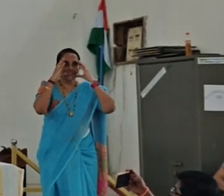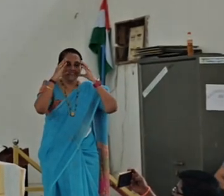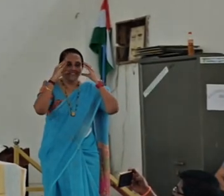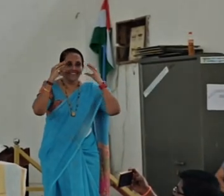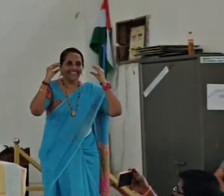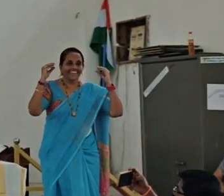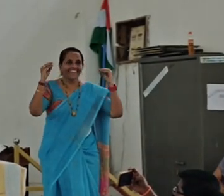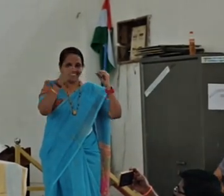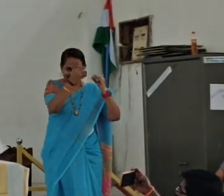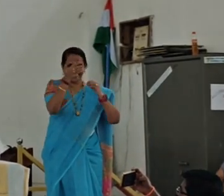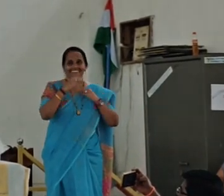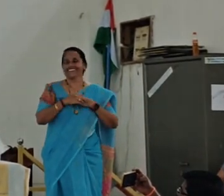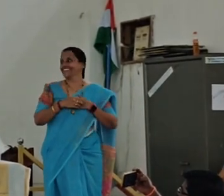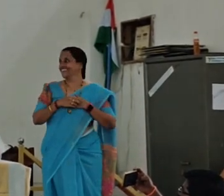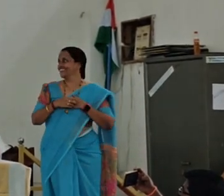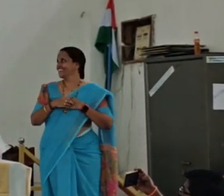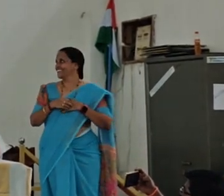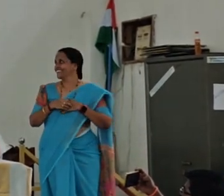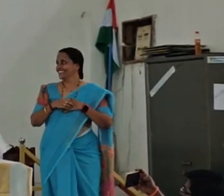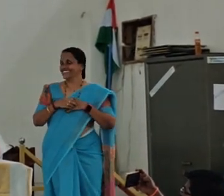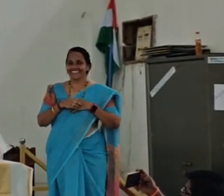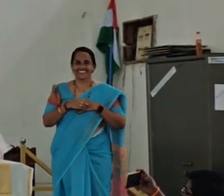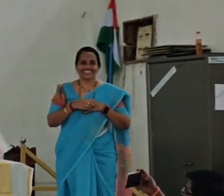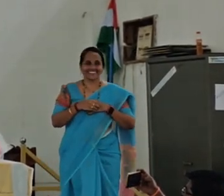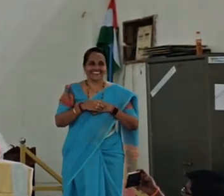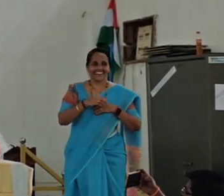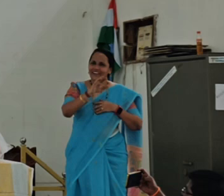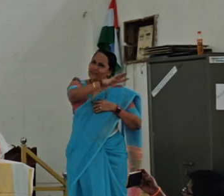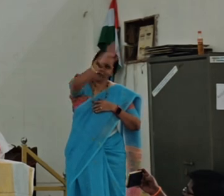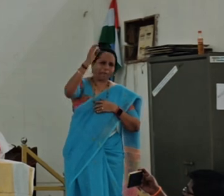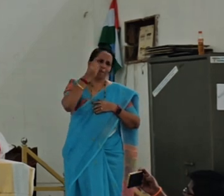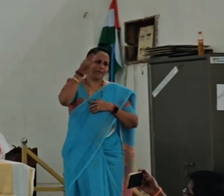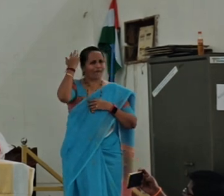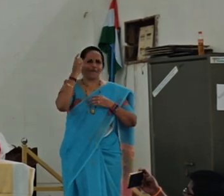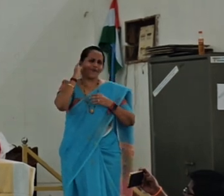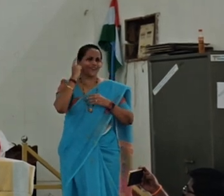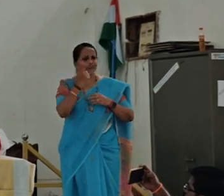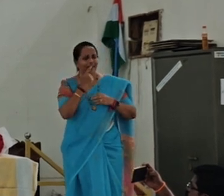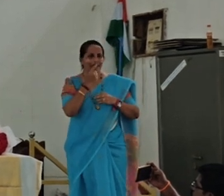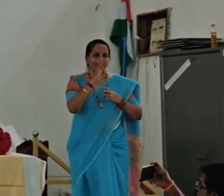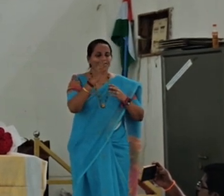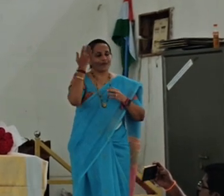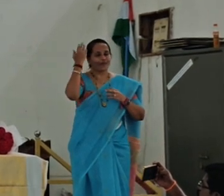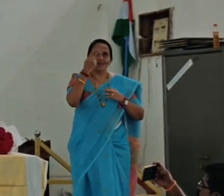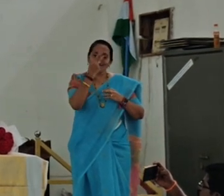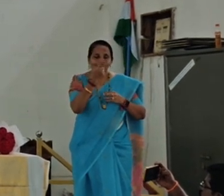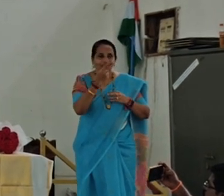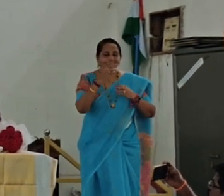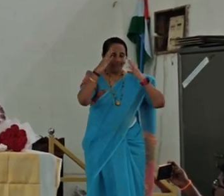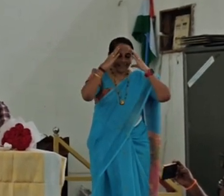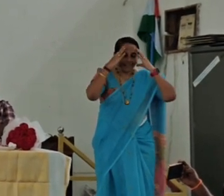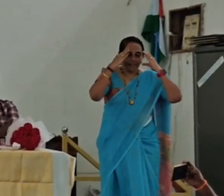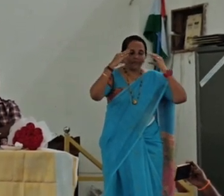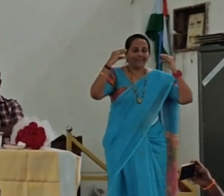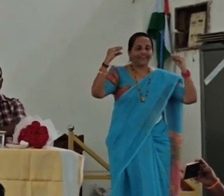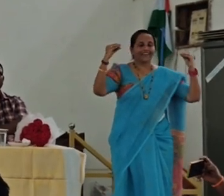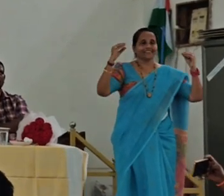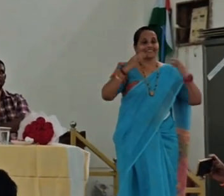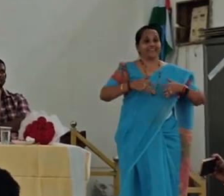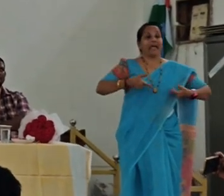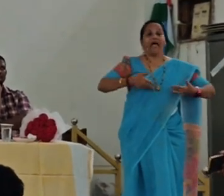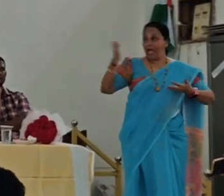మీ సమావేశంలో, మీ కార్యక్రమంలో పాల్గొంటే నాకు ఒక ప్రశాంతత ఉంటుంది. నిశ్శబ్దంగా